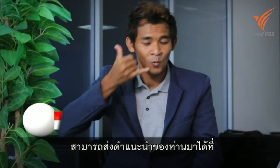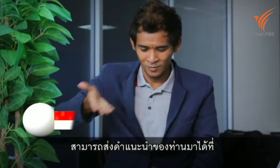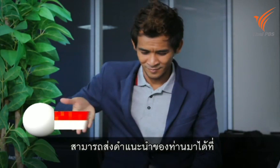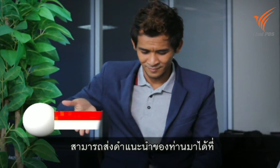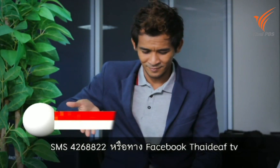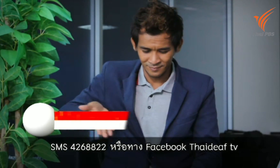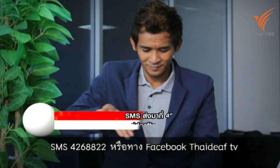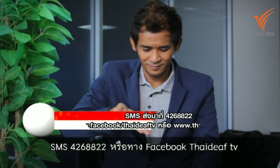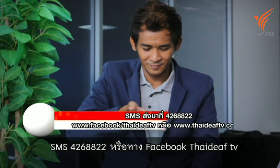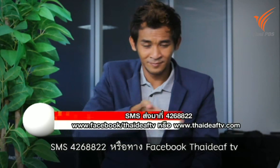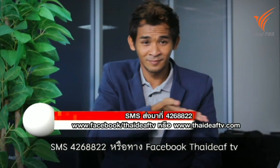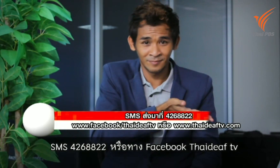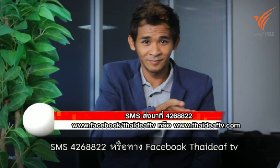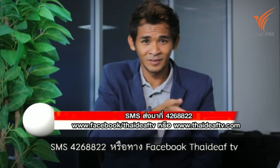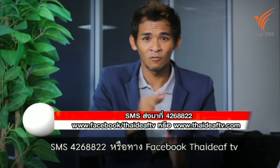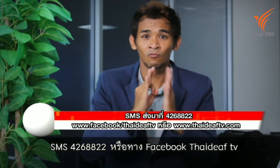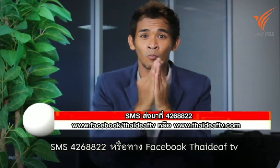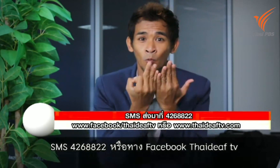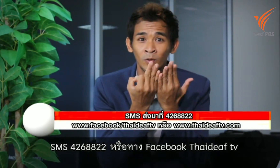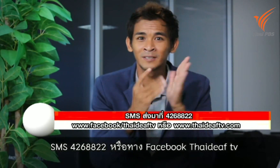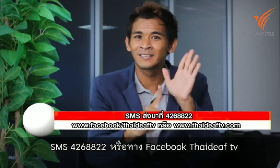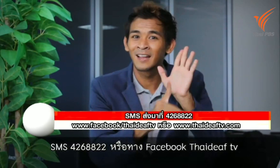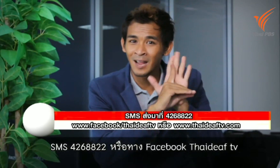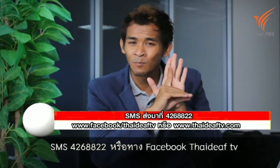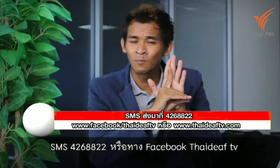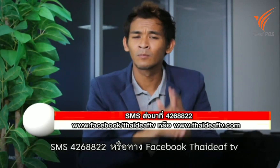ที่ SMS หรือทาง Facebook ไทยเดฟทีวี